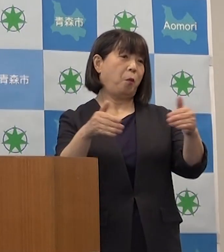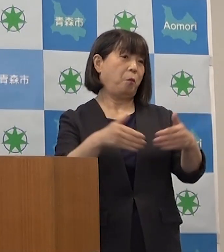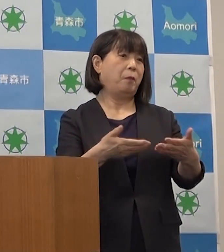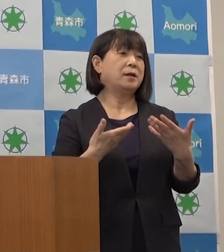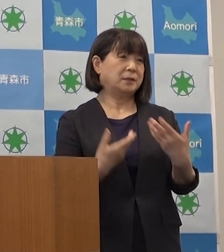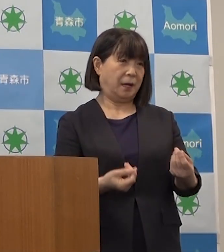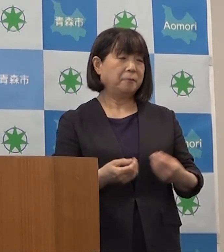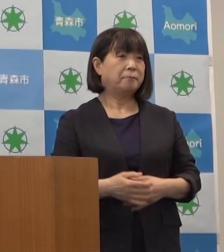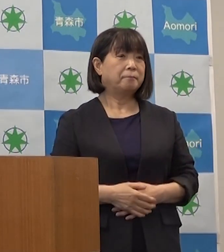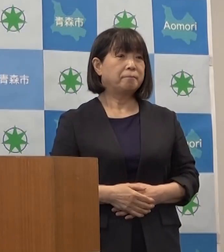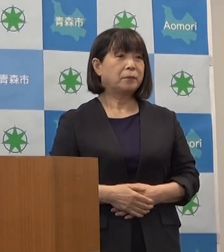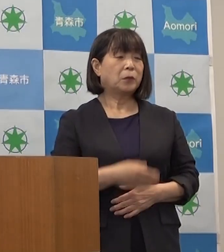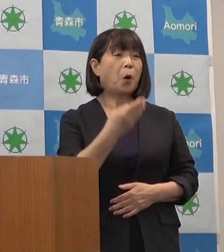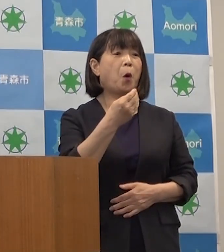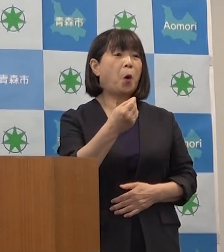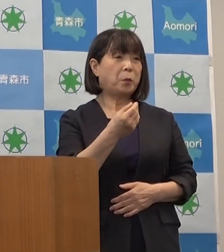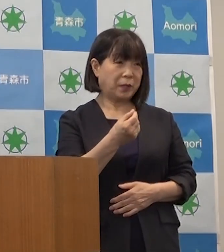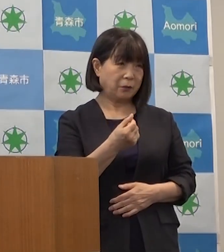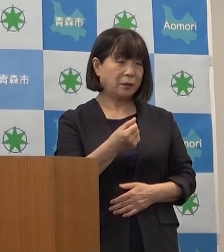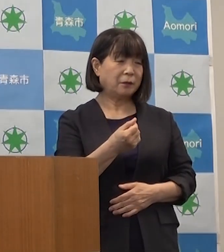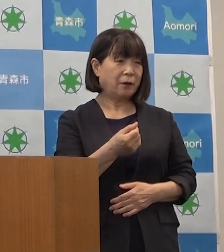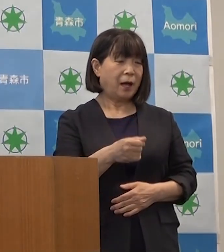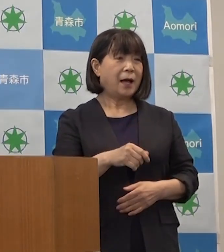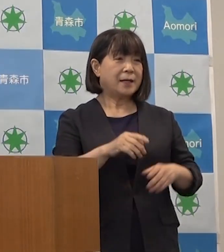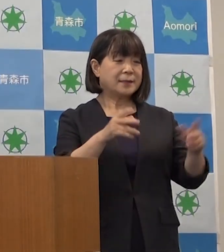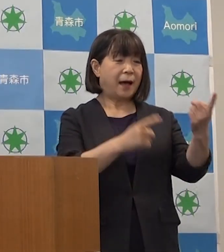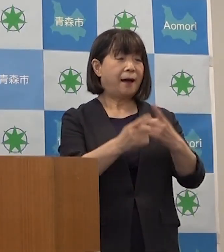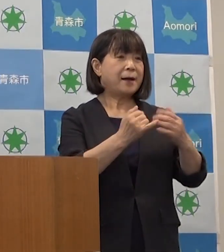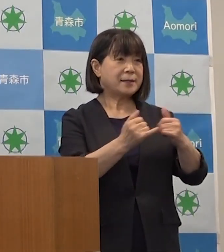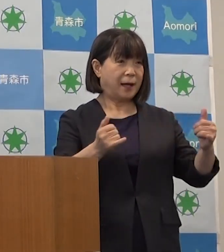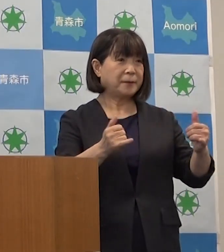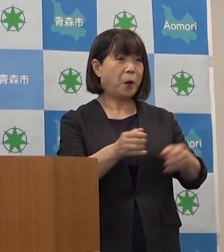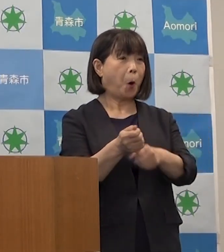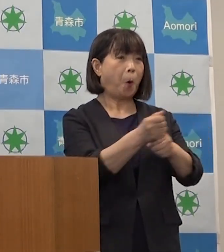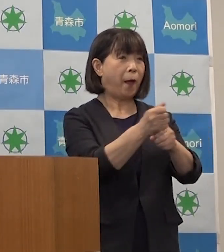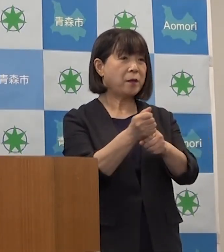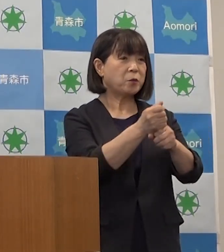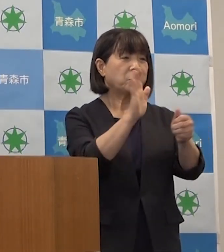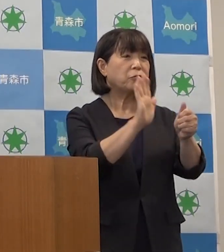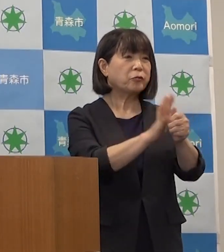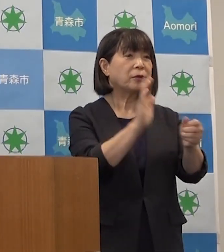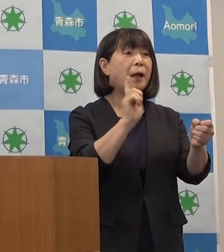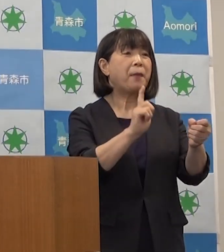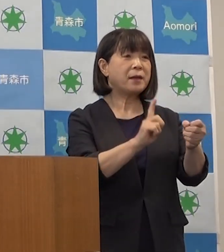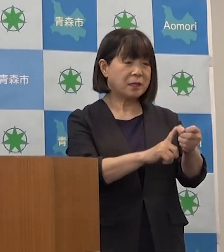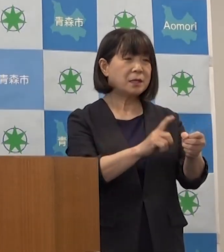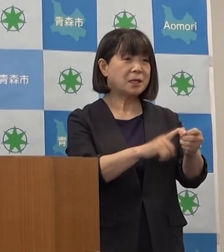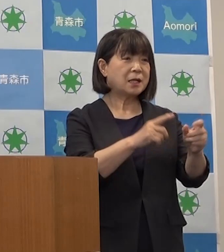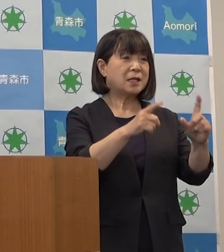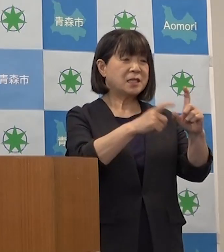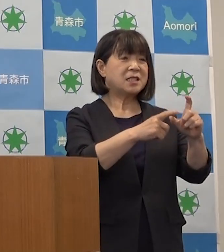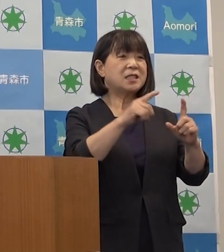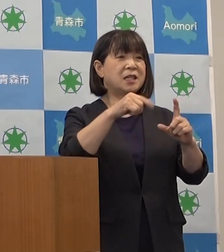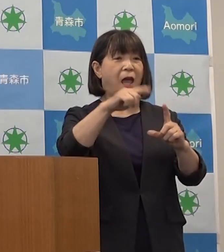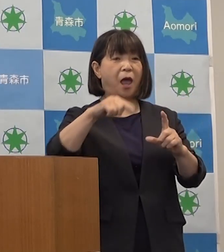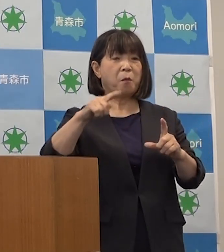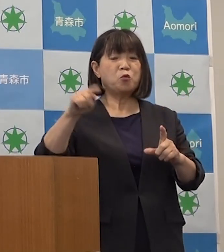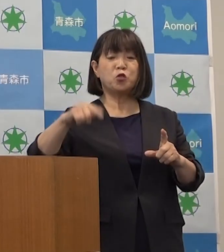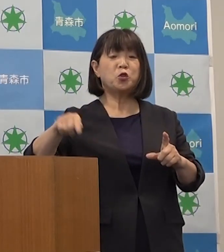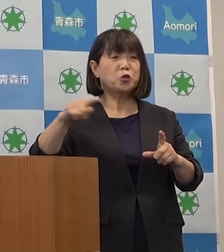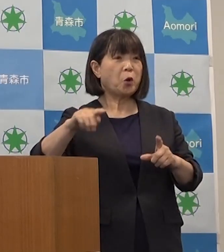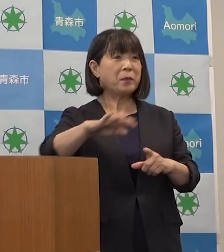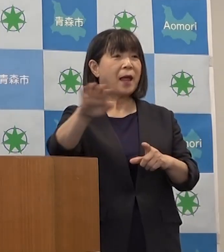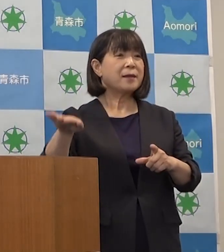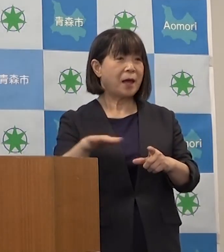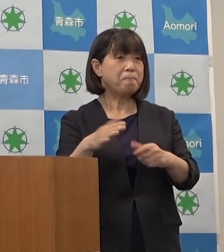日は参加者へエールを送るため本市の観光大使でございます GMU の皆様にお越しいただ